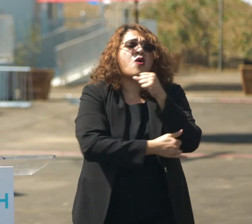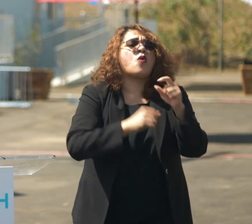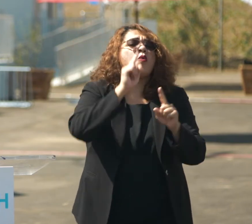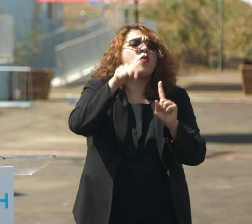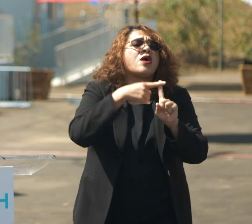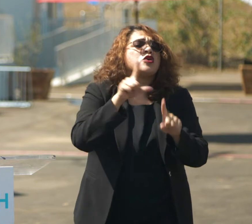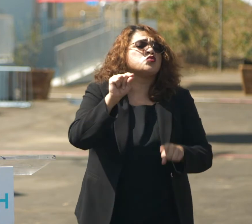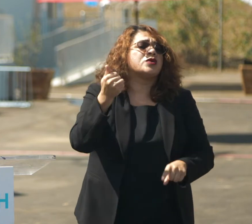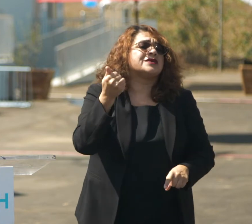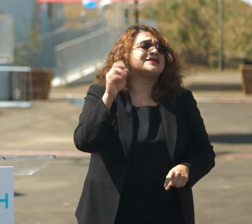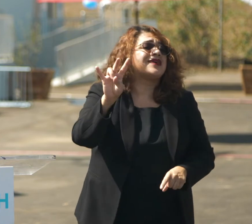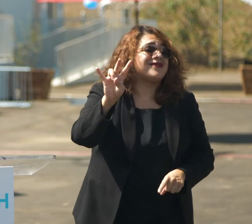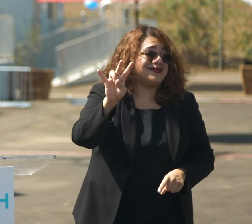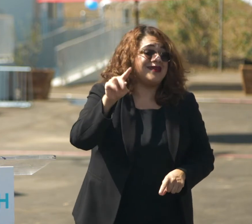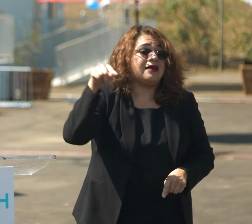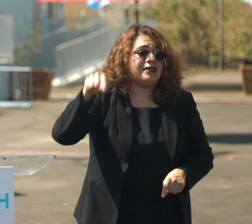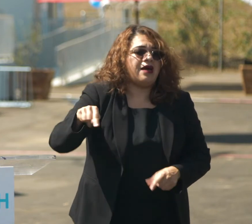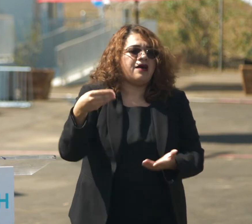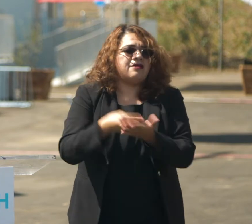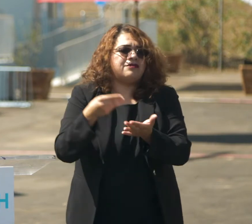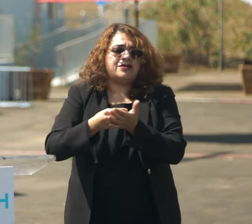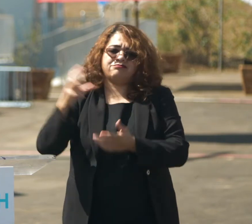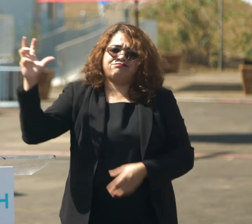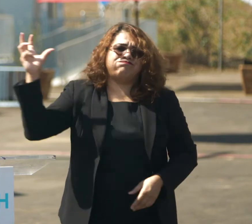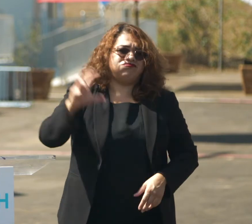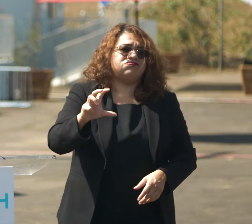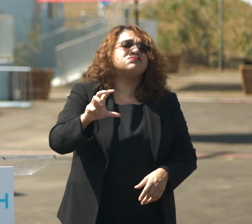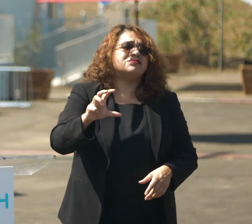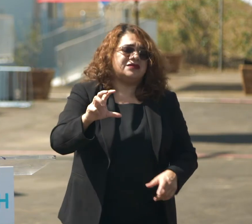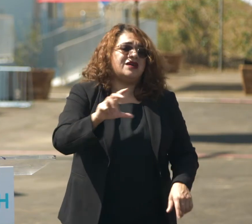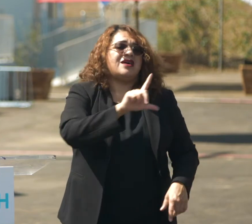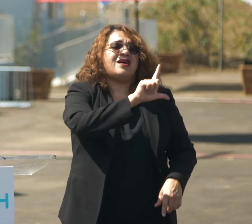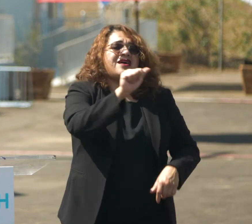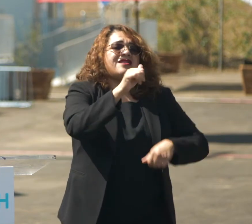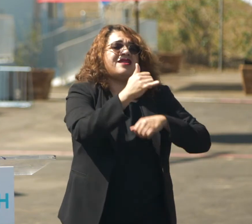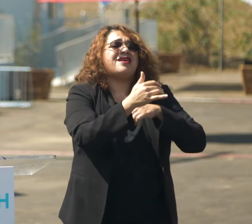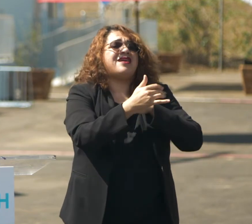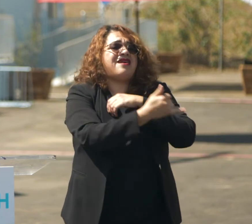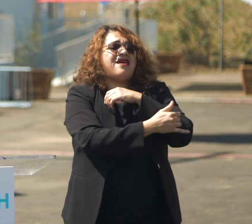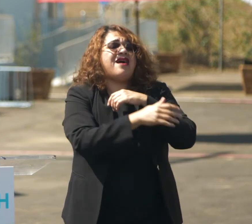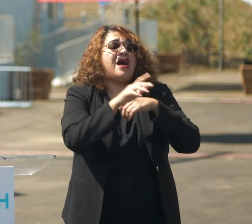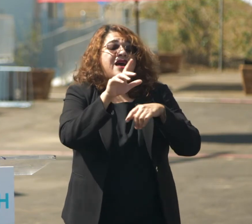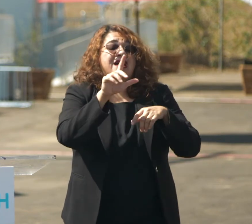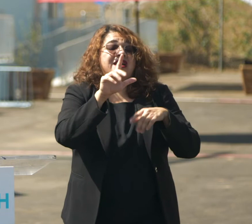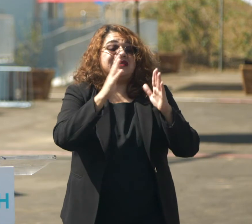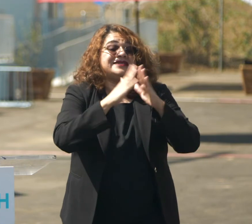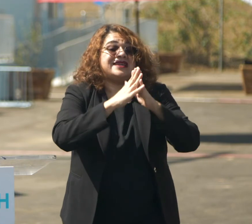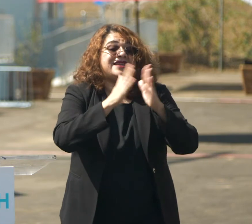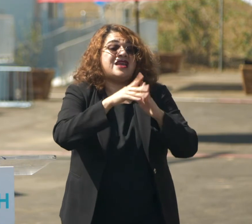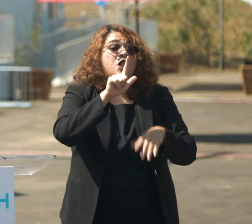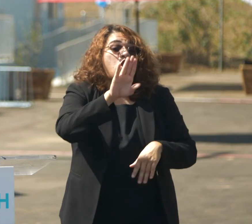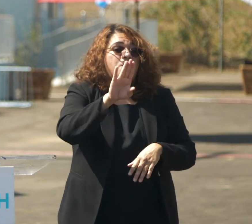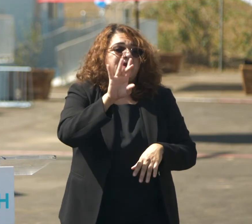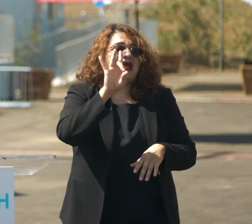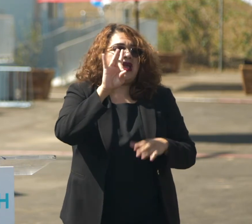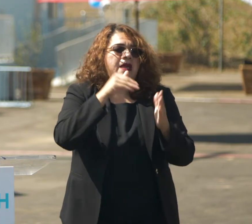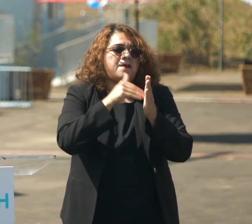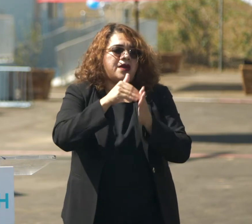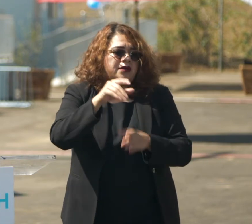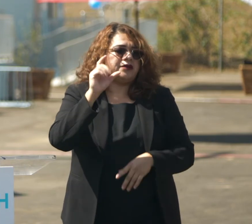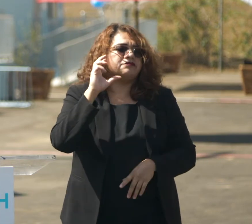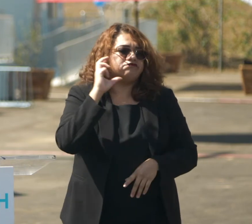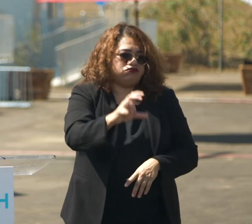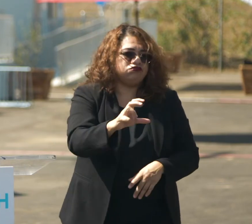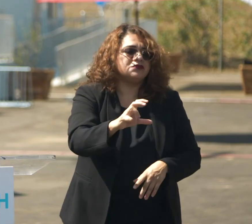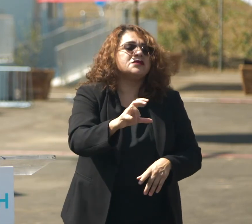año 2017. La ciudad también ha asignado $8 millones en fondos del programa de ayuda